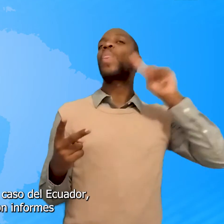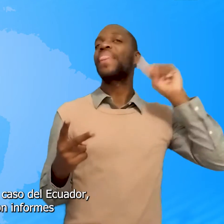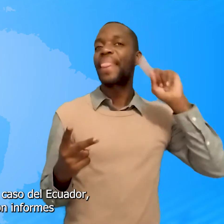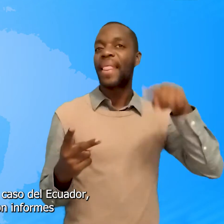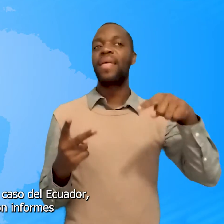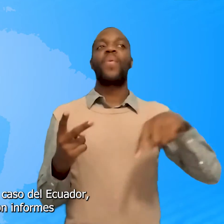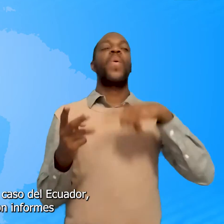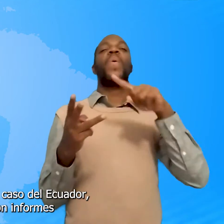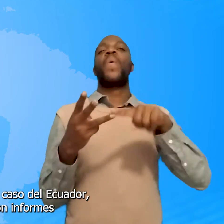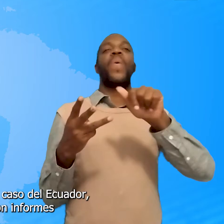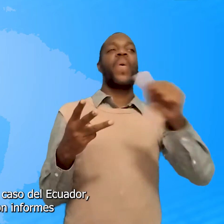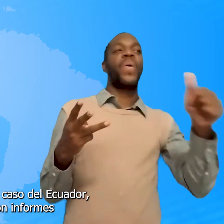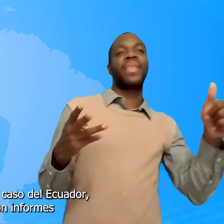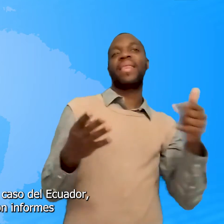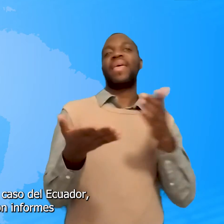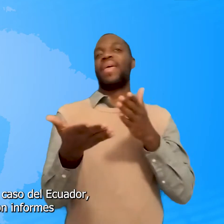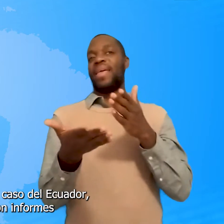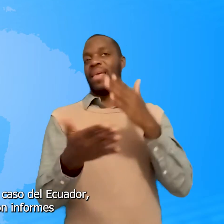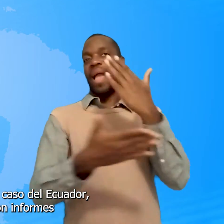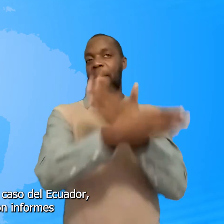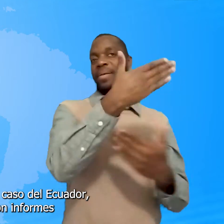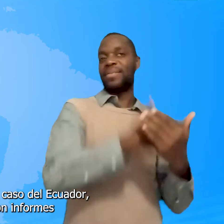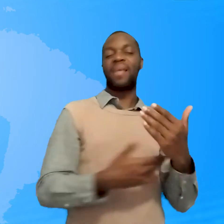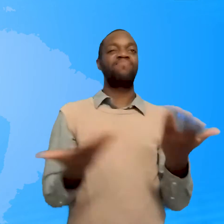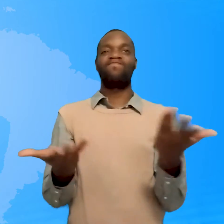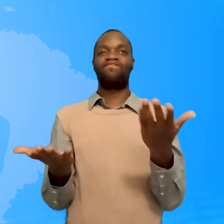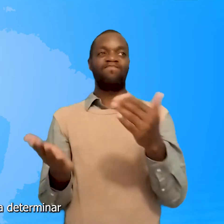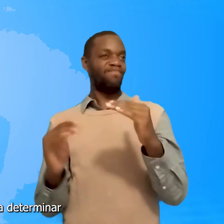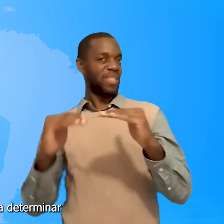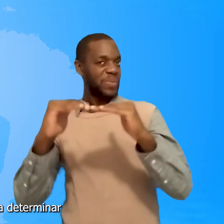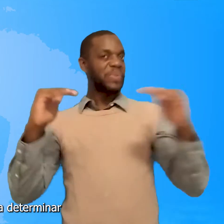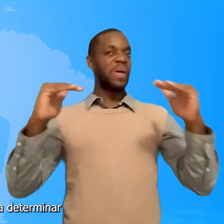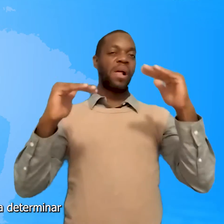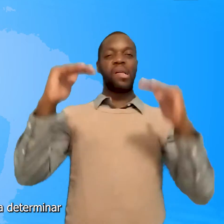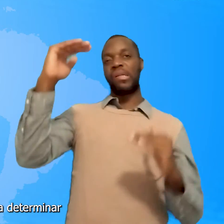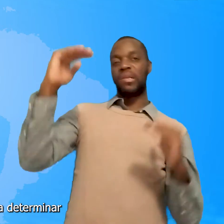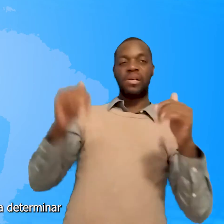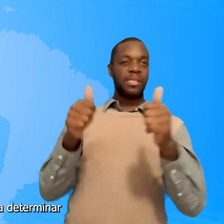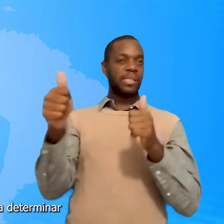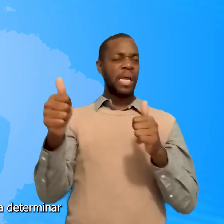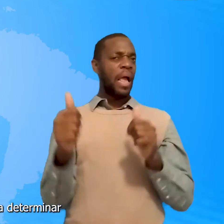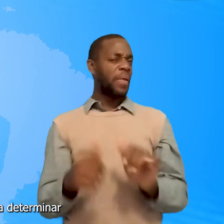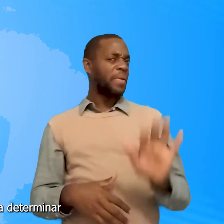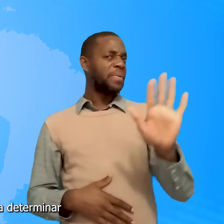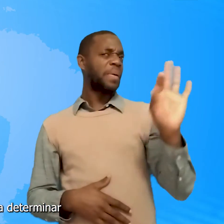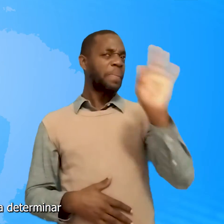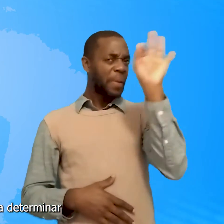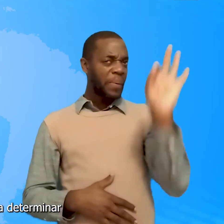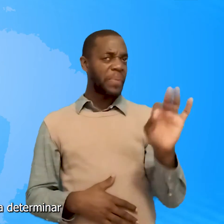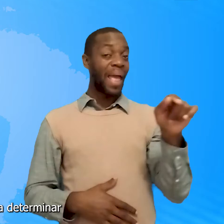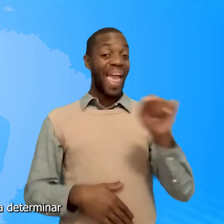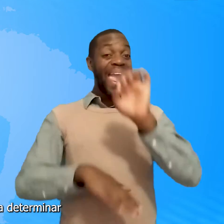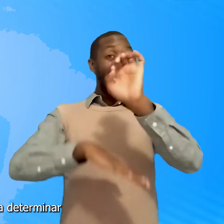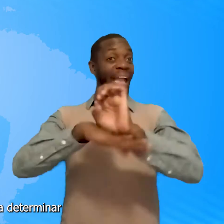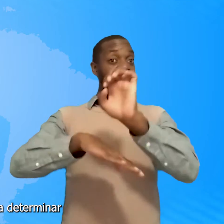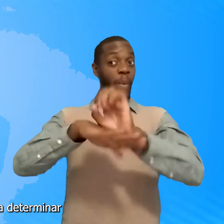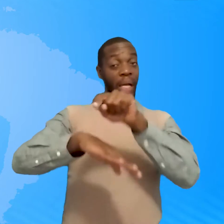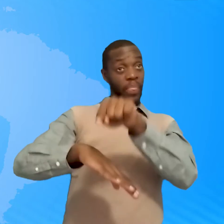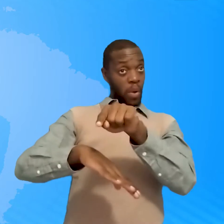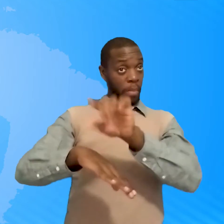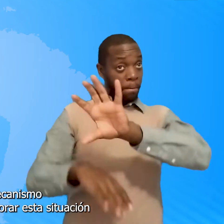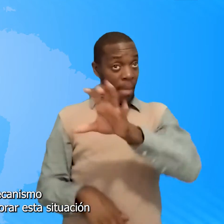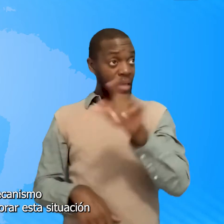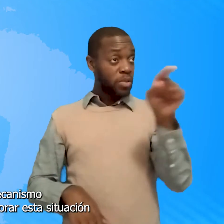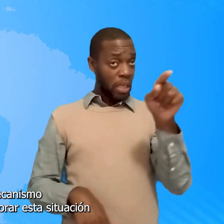por ejemplo, en el caso del Ecuador, cuentan con informes que ayuden a